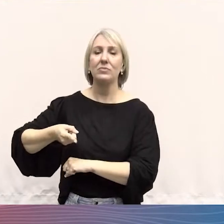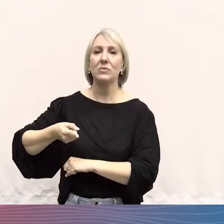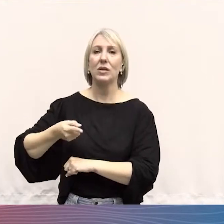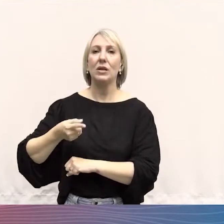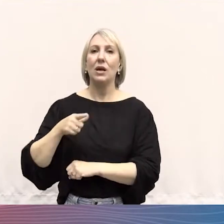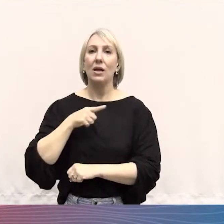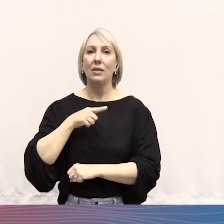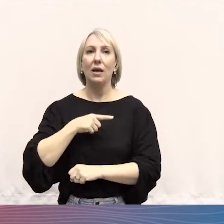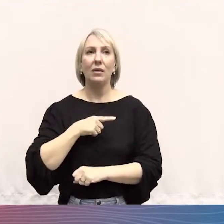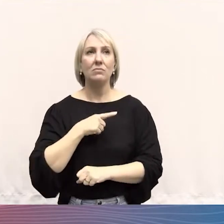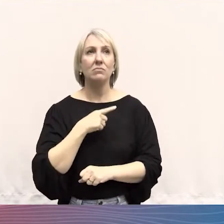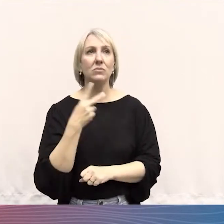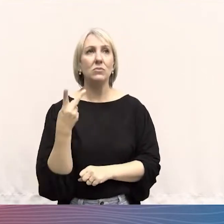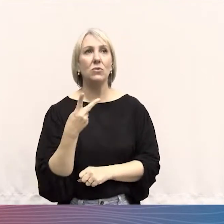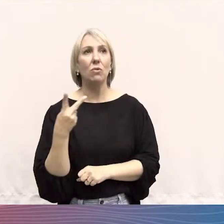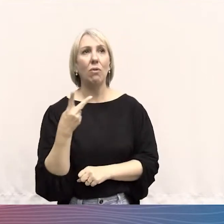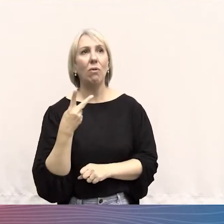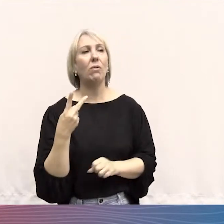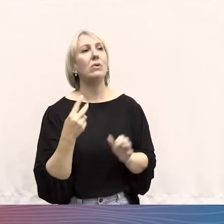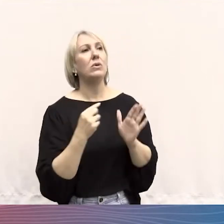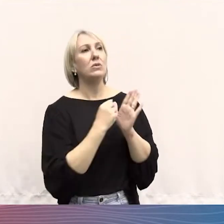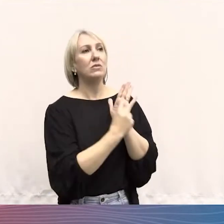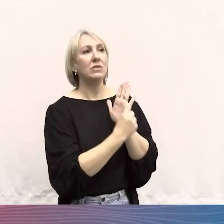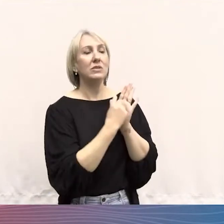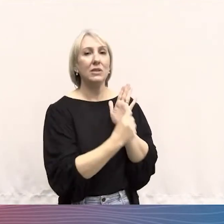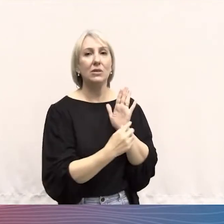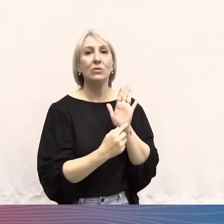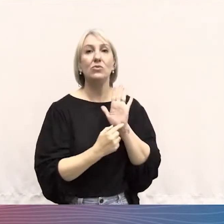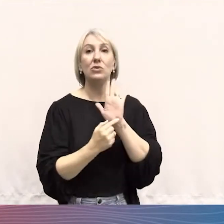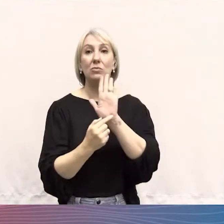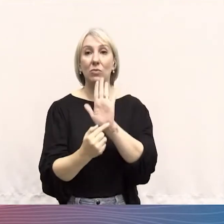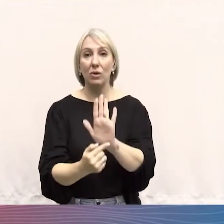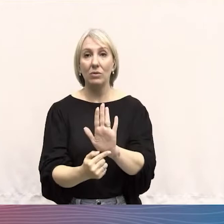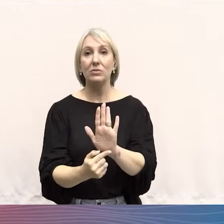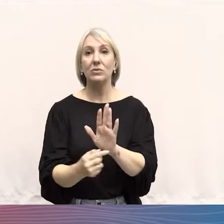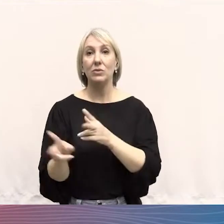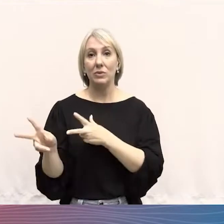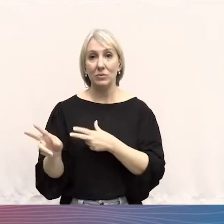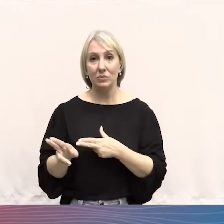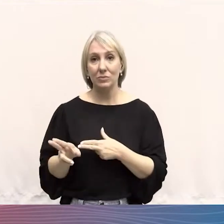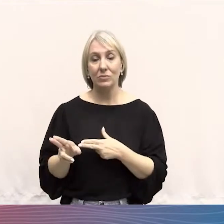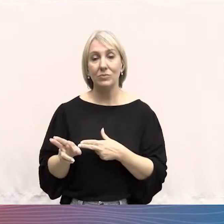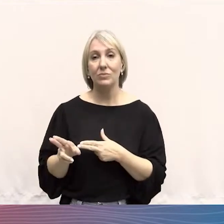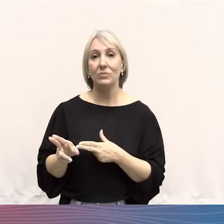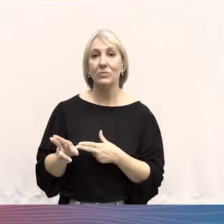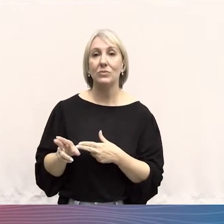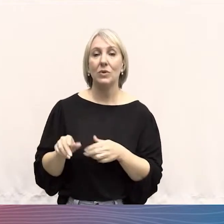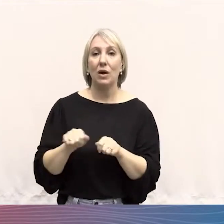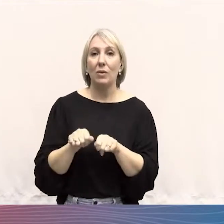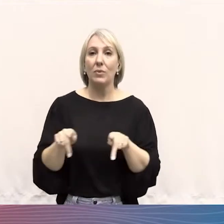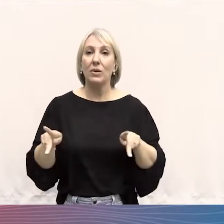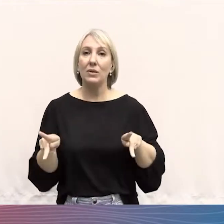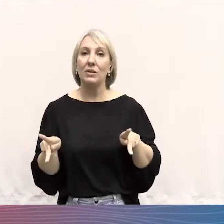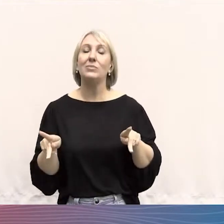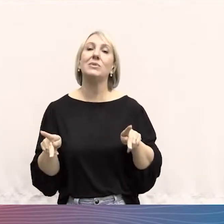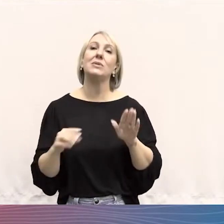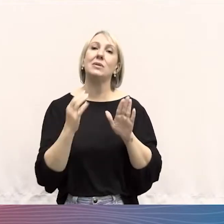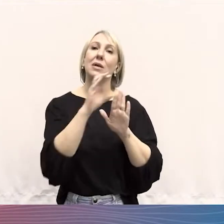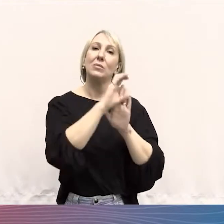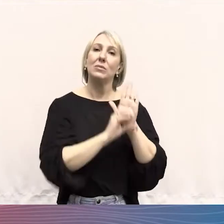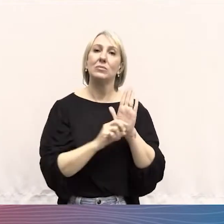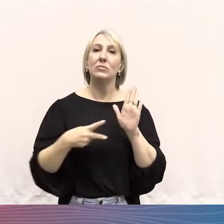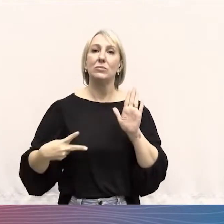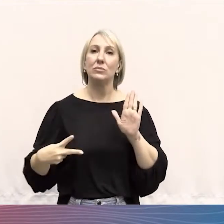falam também a mesma coisa. Vamos ver aqui, Apocalipse 2.